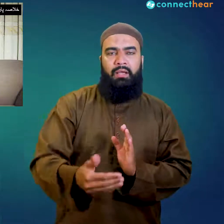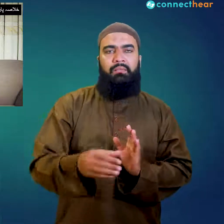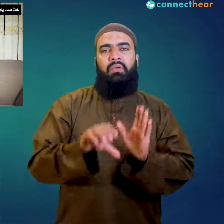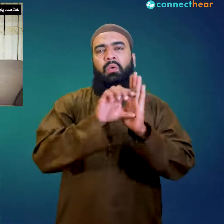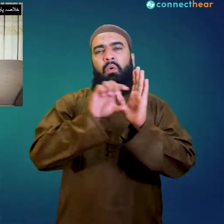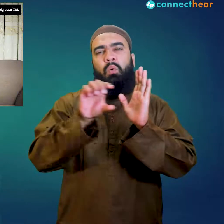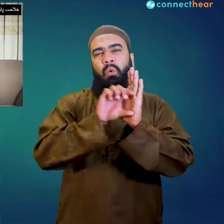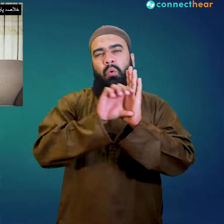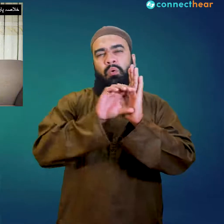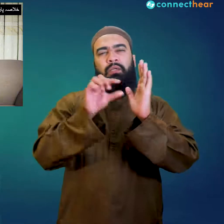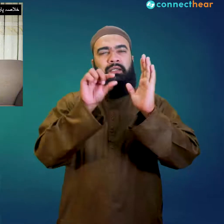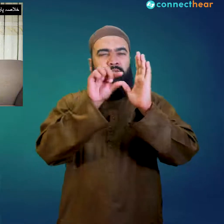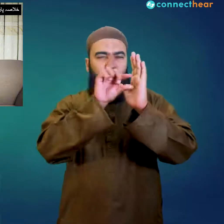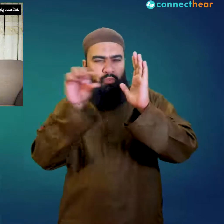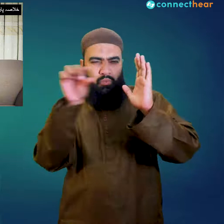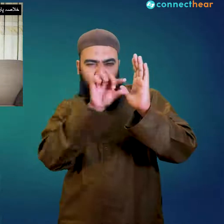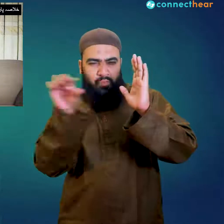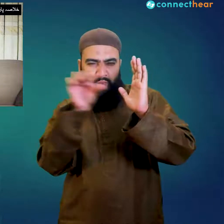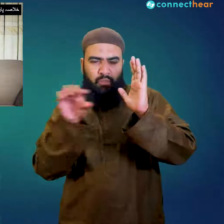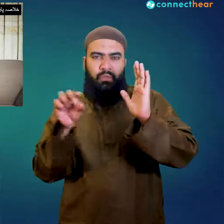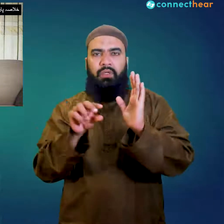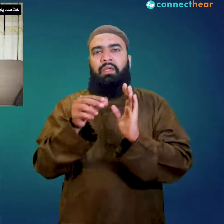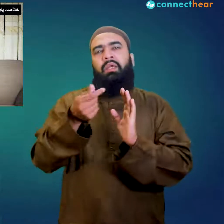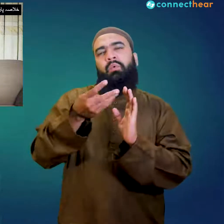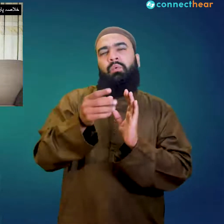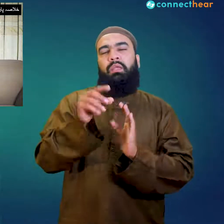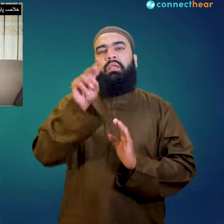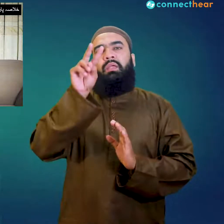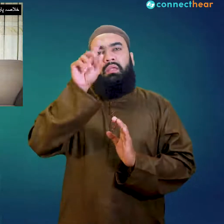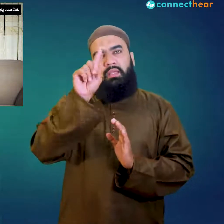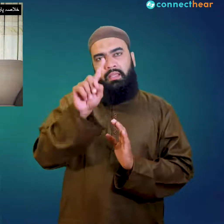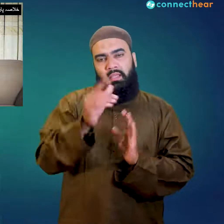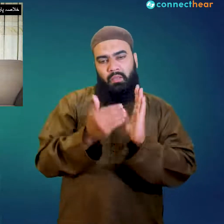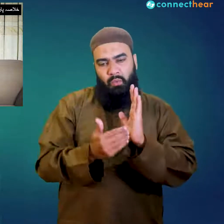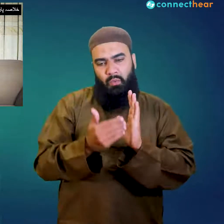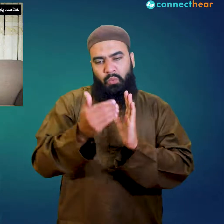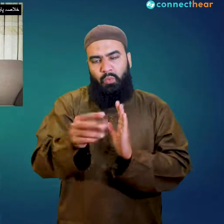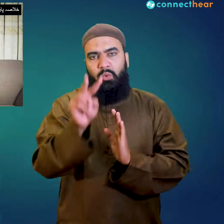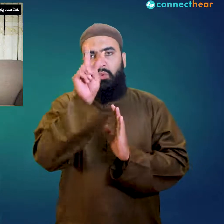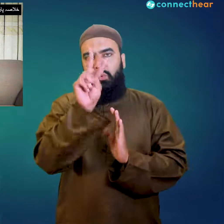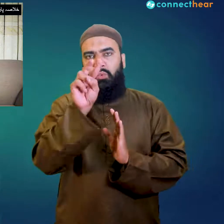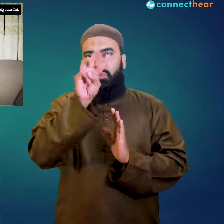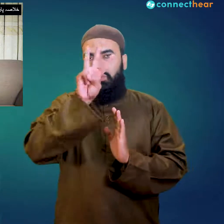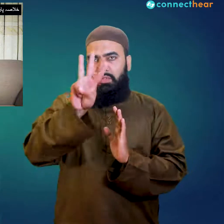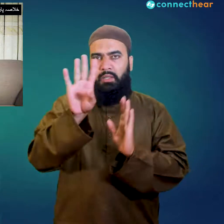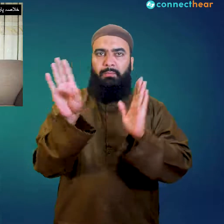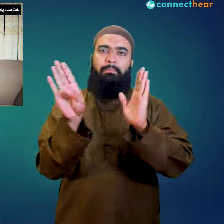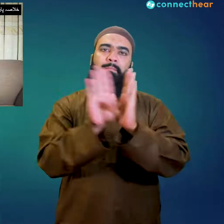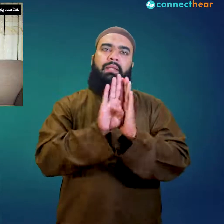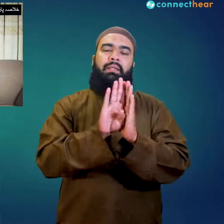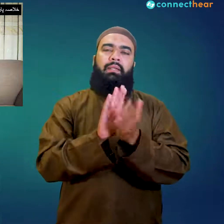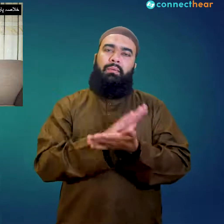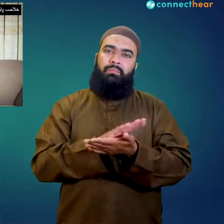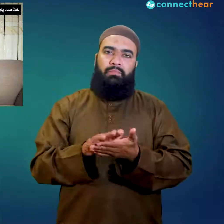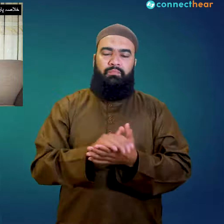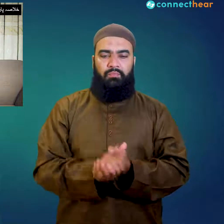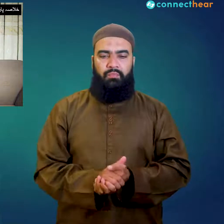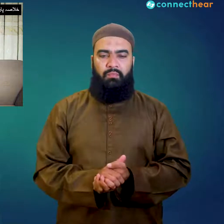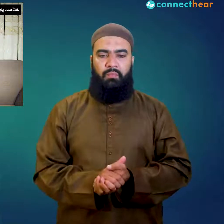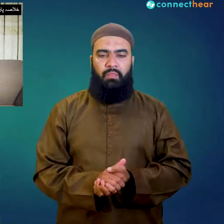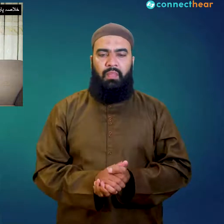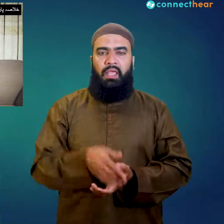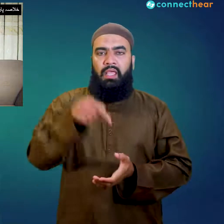سے آیت نمبر 23 تک پارہ نمبر 4 میں ہی مکمل ہو رہا ہے۔ اس پارے میں